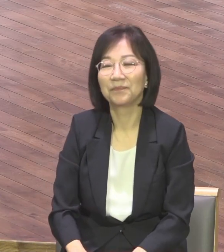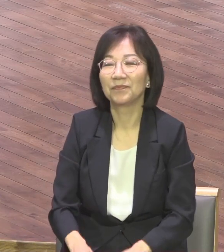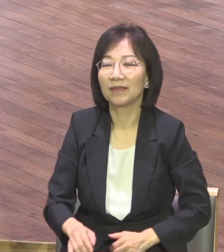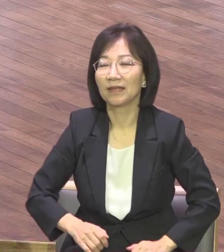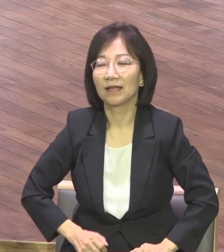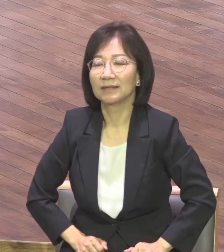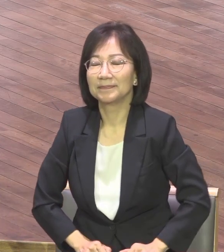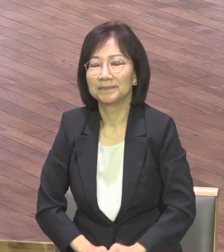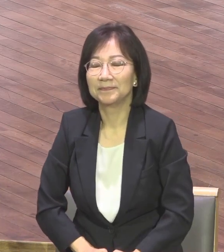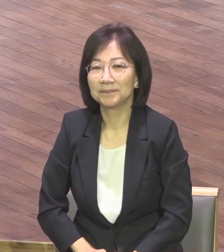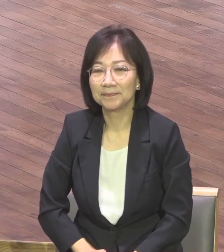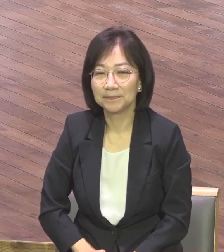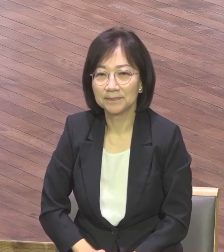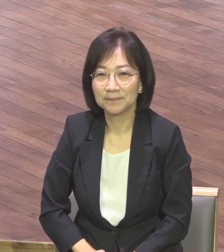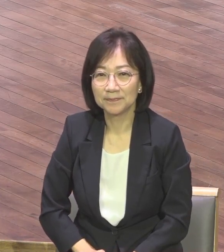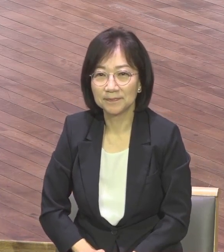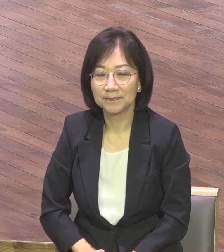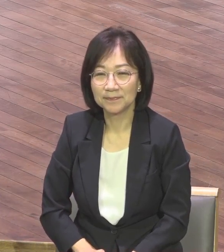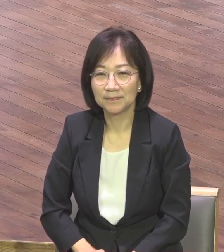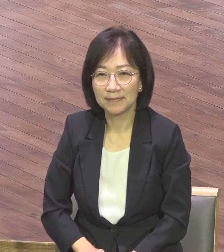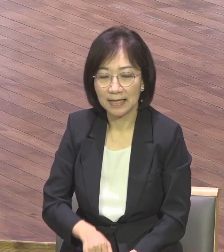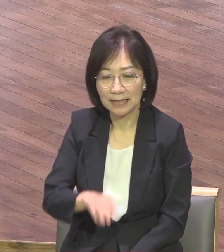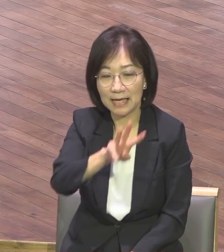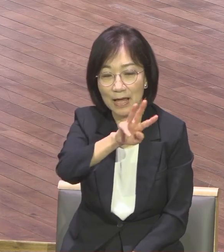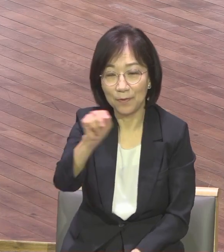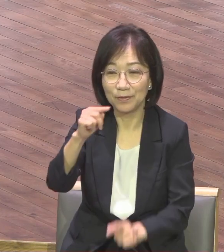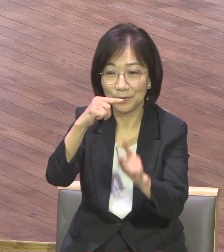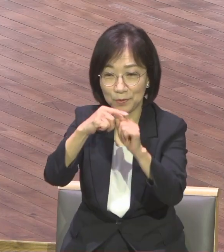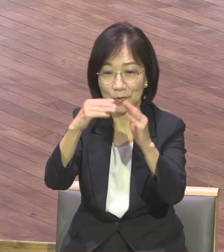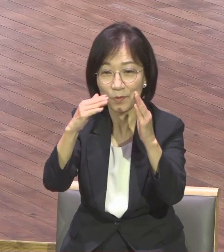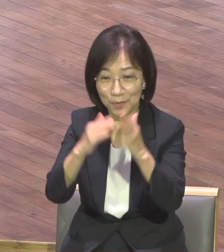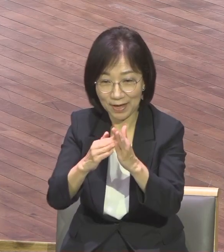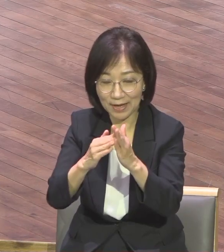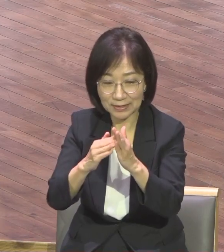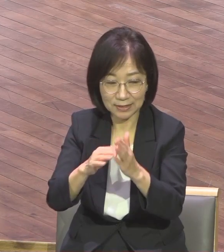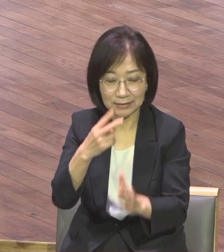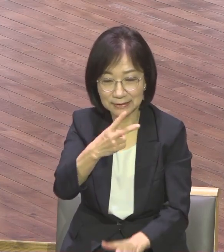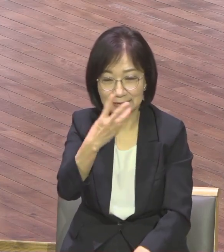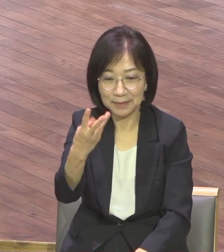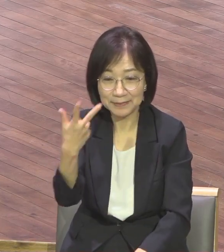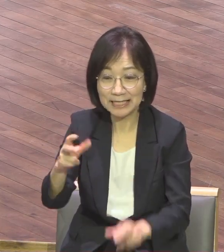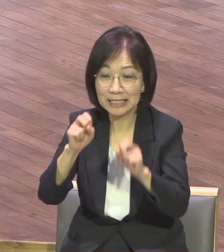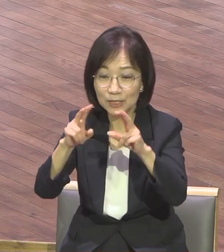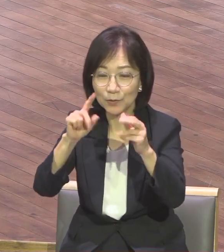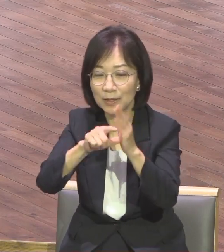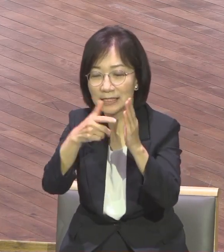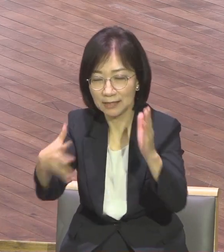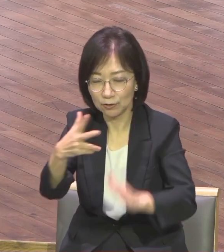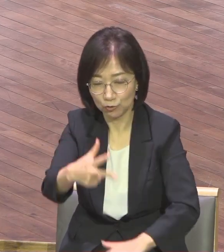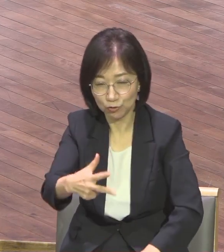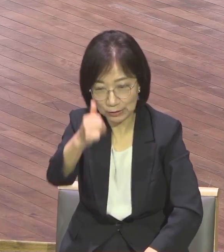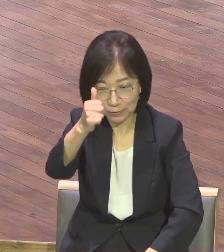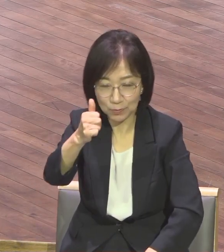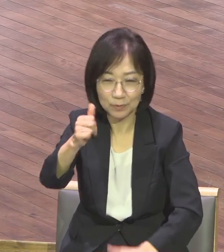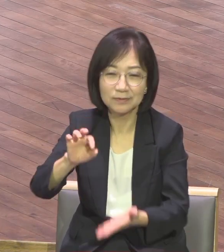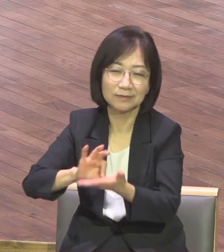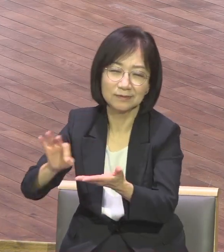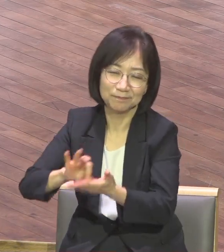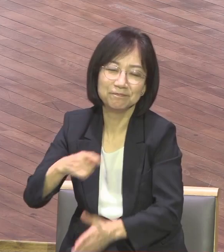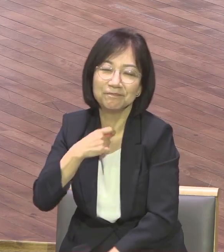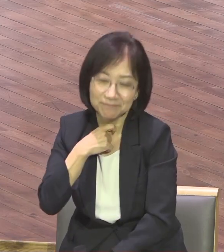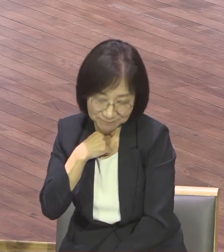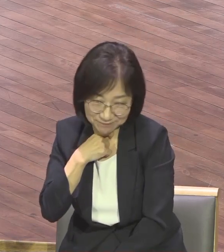하나님께서 지금 237 성교 시대 주력으로 사용하시기를 원하신다. 영계 모든 성도들